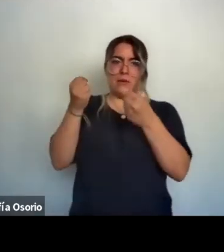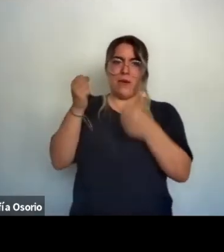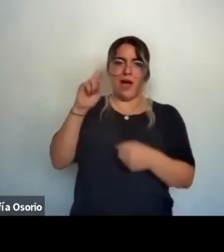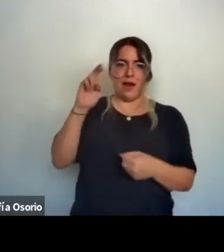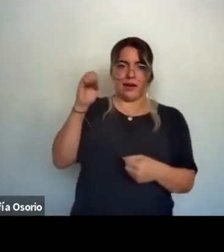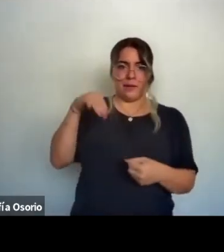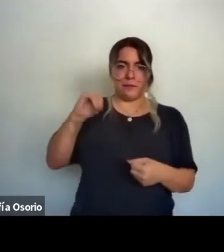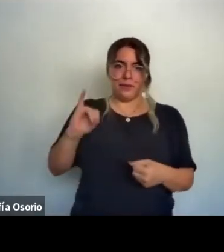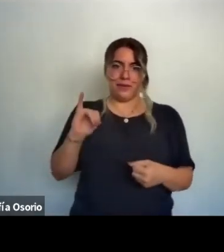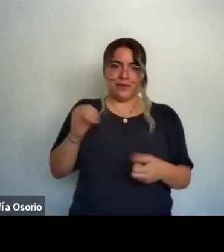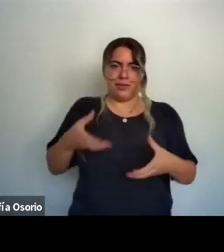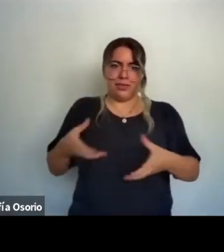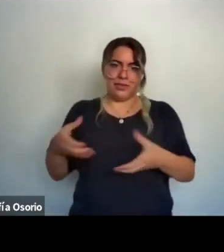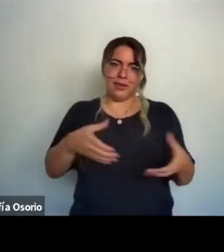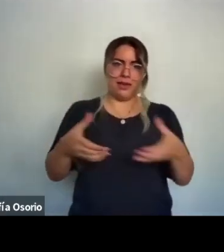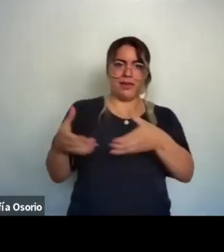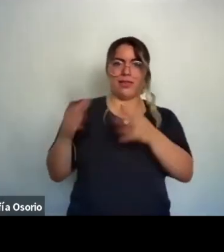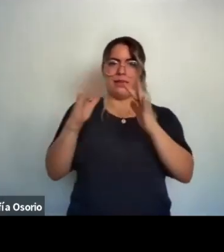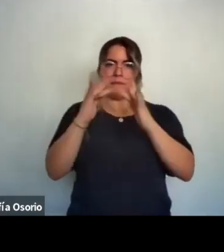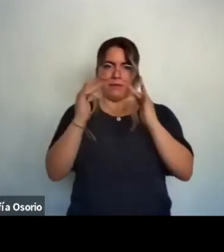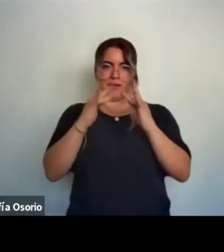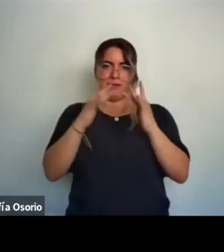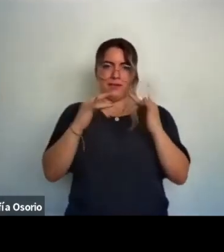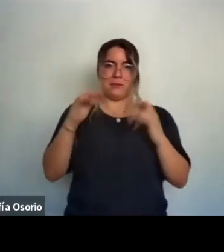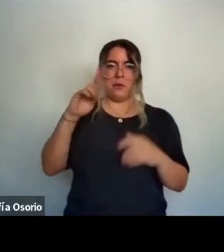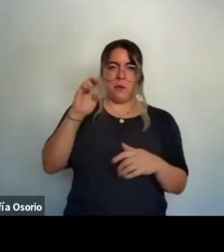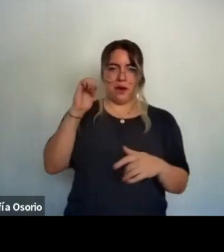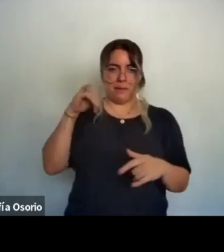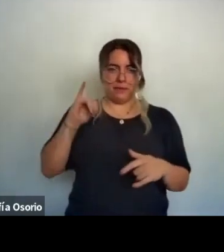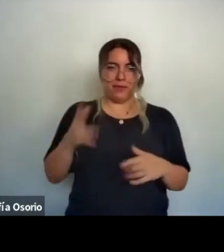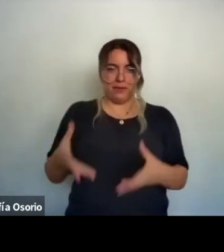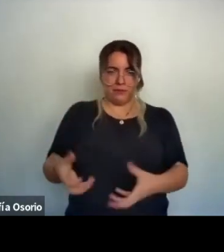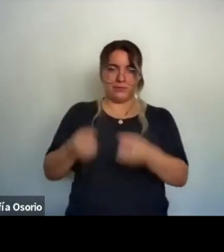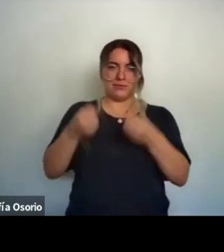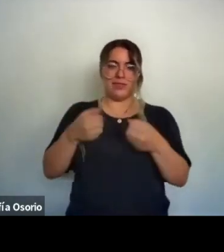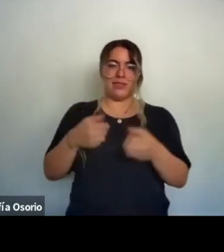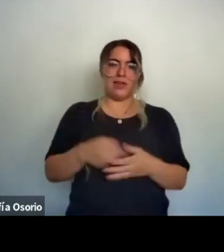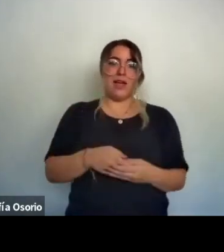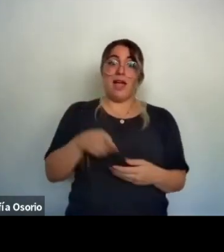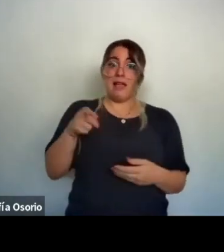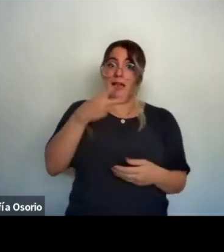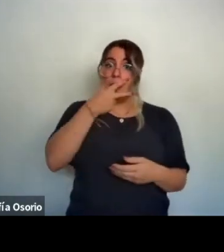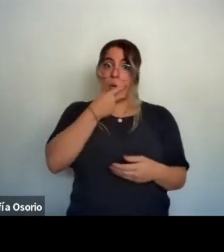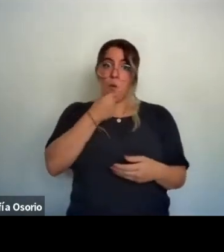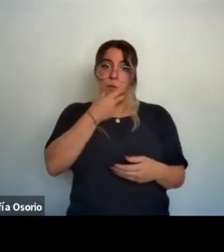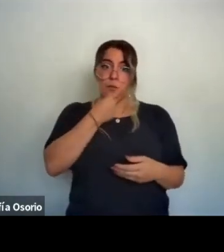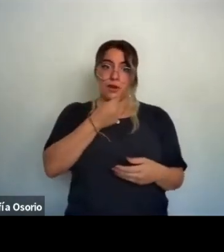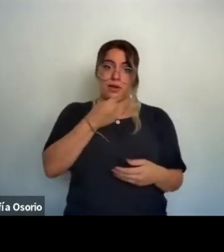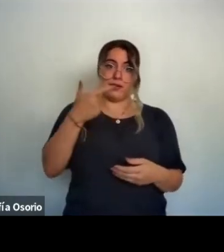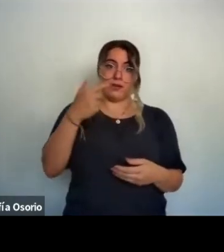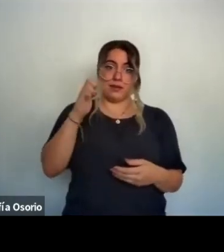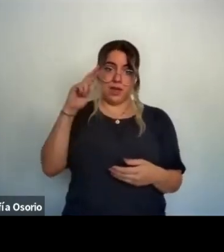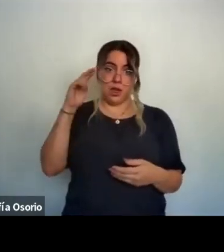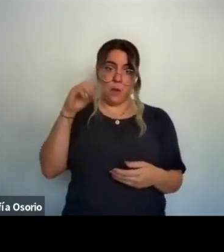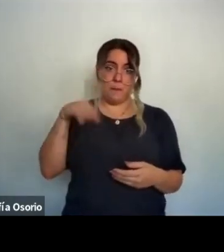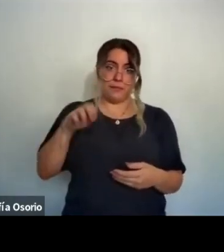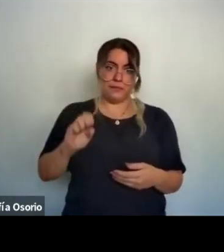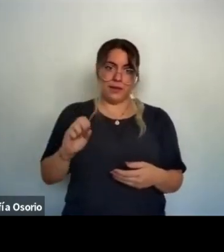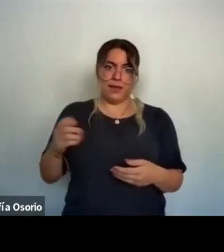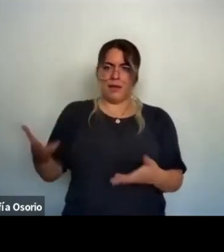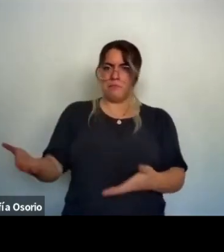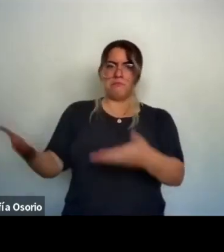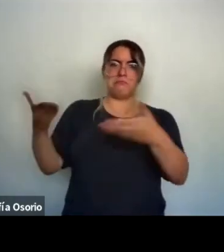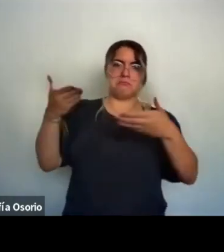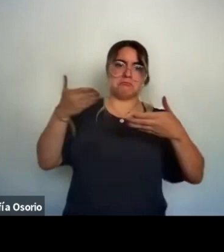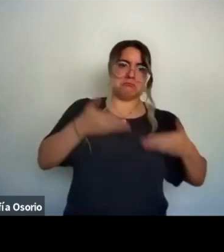de París, se lo encuentra tirado en la calle cuando es un bebé. Y se lo lleva a vivir con su familia.